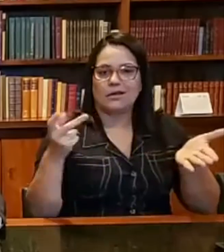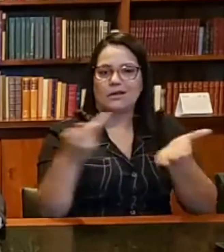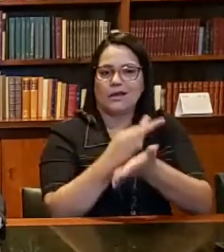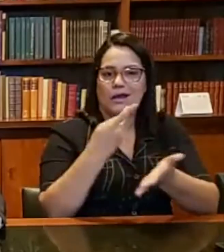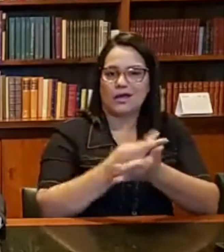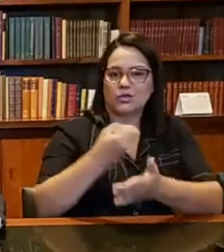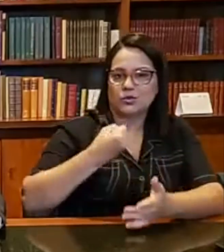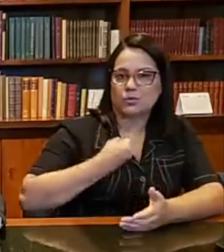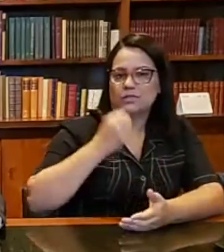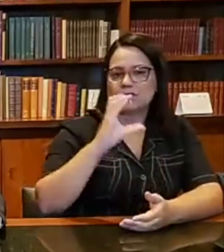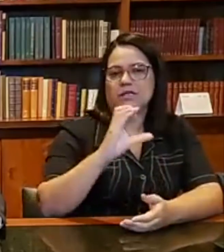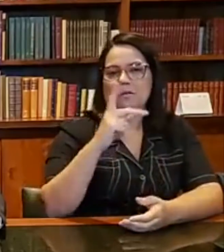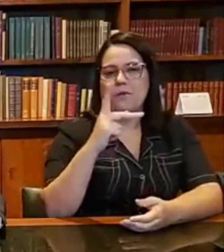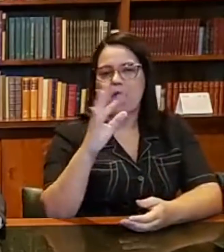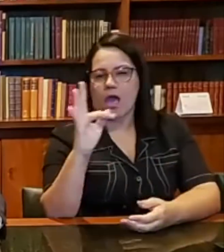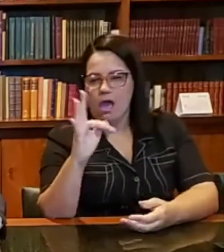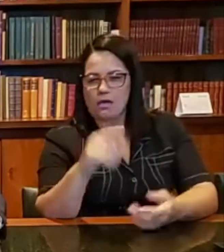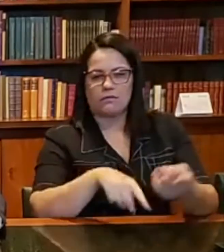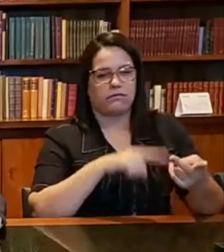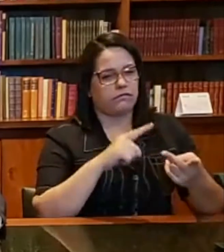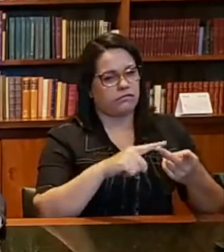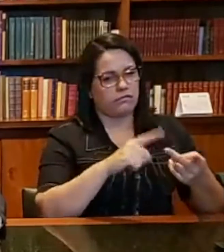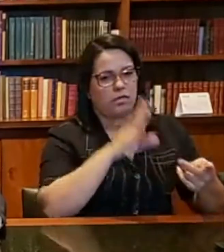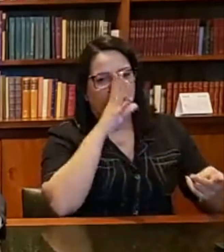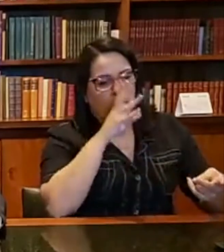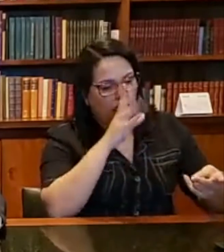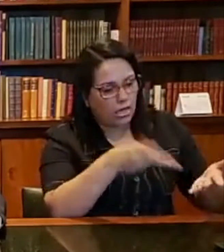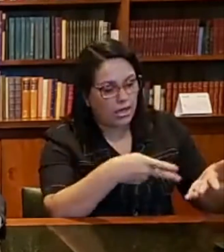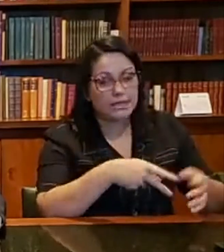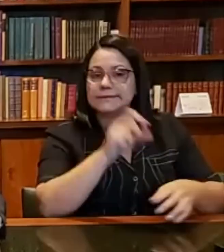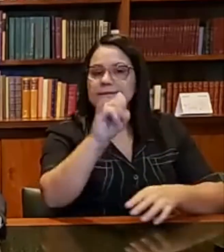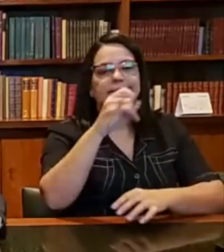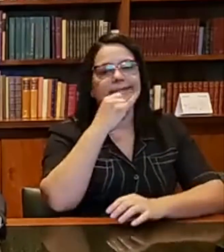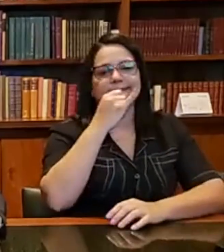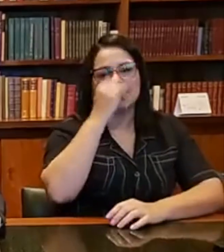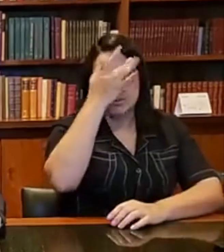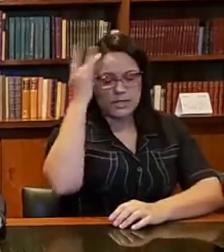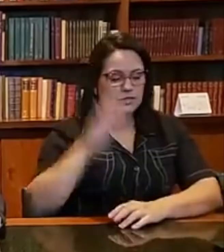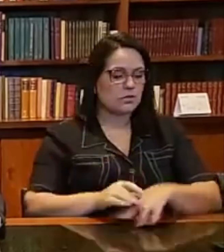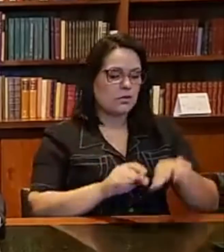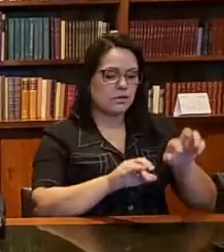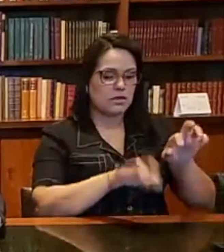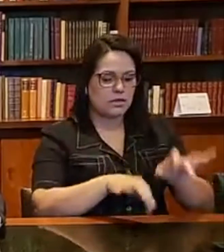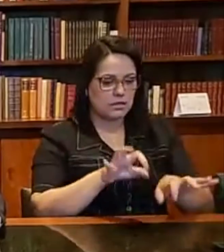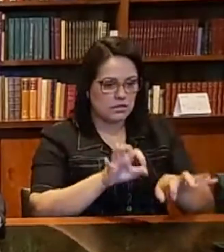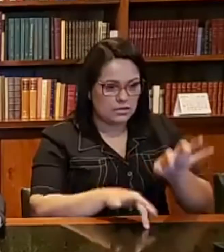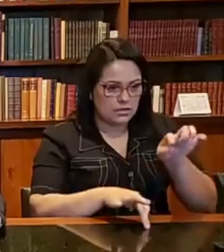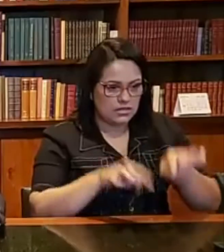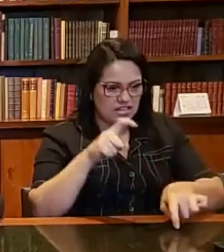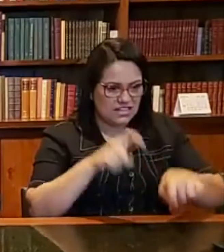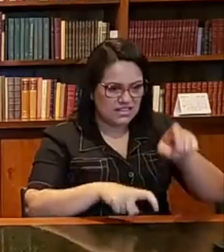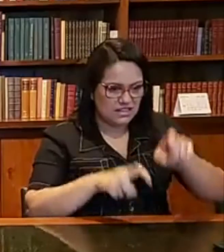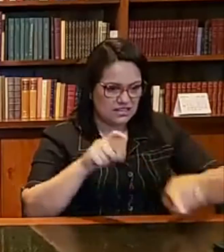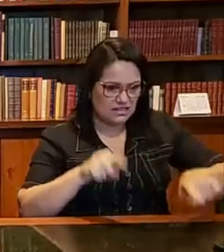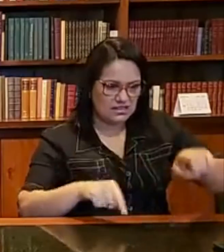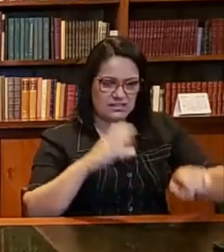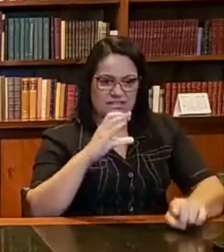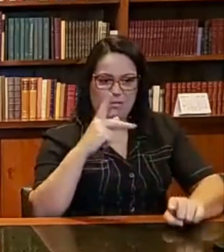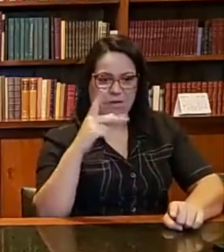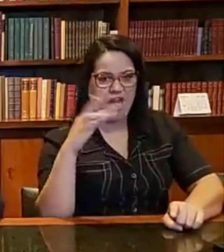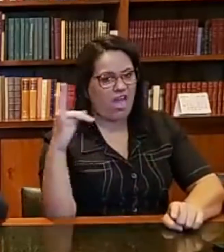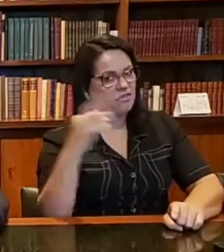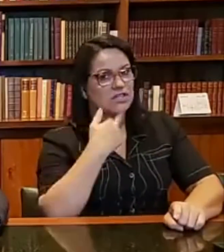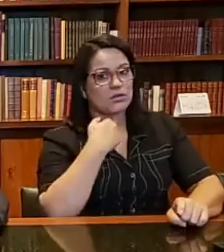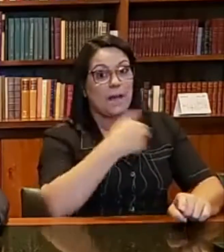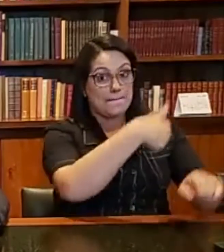também, com toda certeza? Teve. Quando a pessoa, presidente, não colocou o CPF corretamente, ela não conseguiu nem ir para a